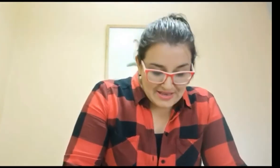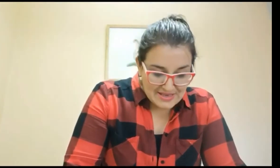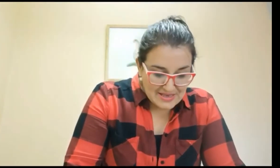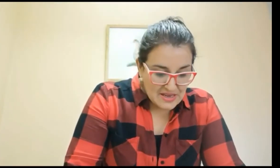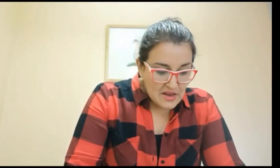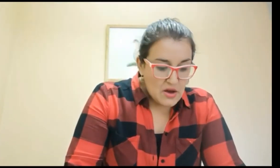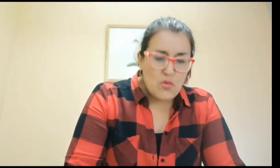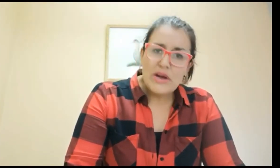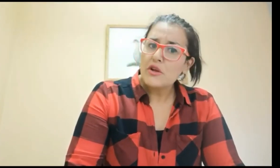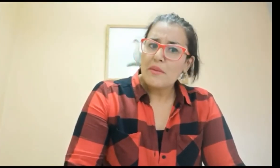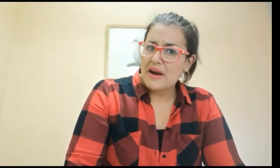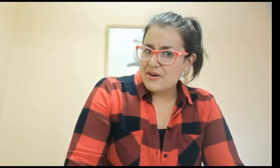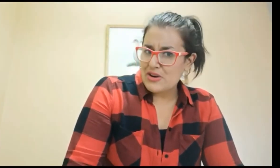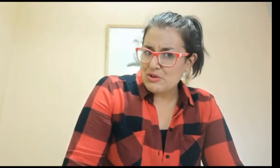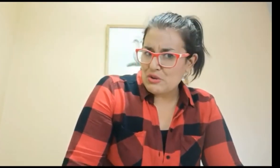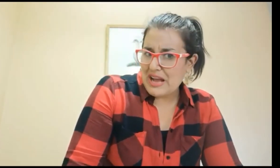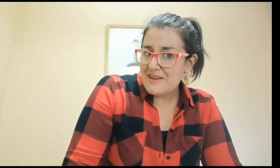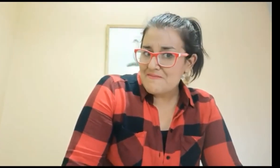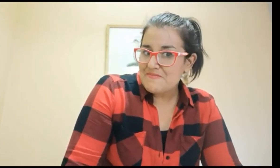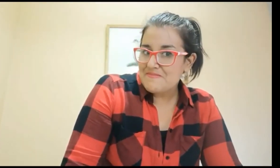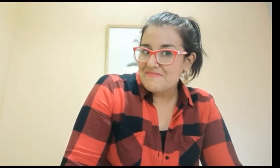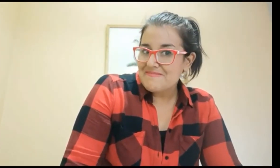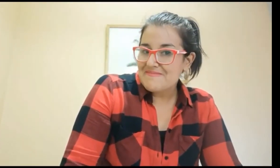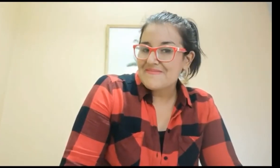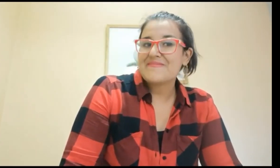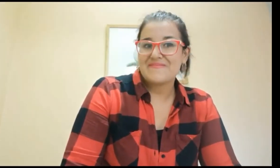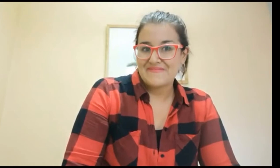es, ¿cuánto pagaron en total?